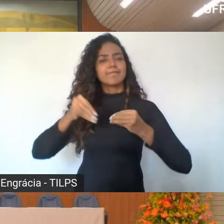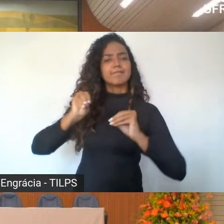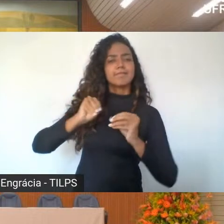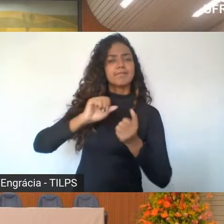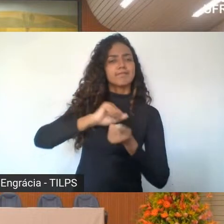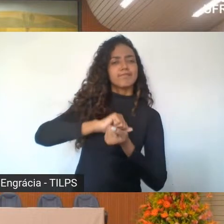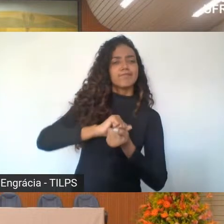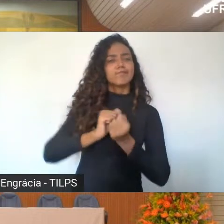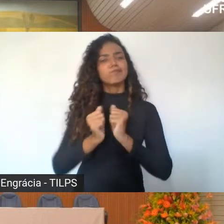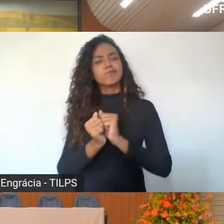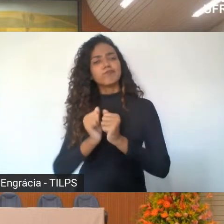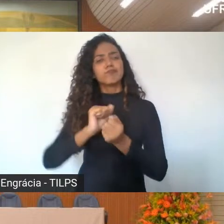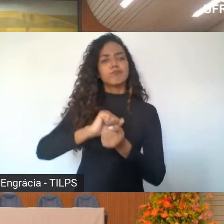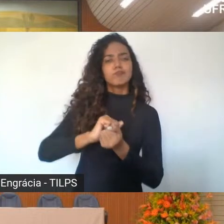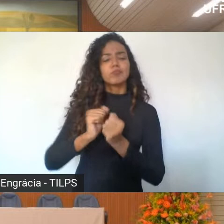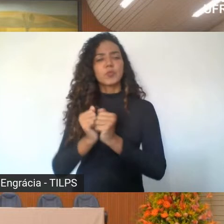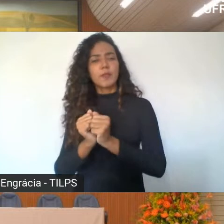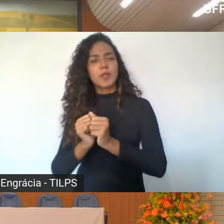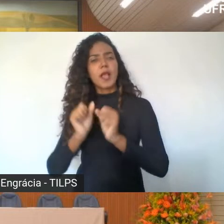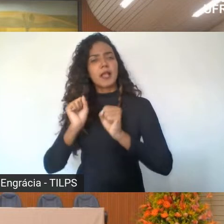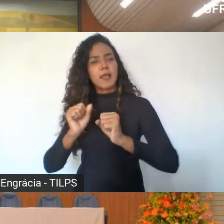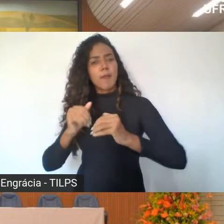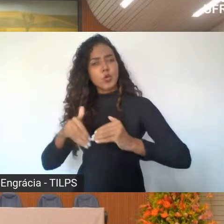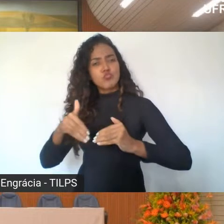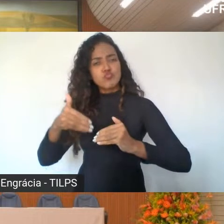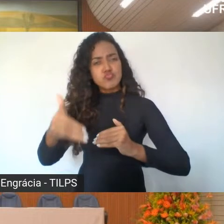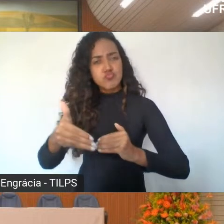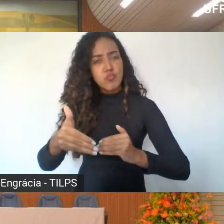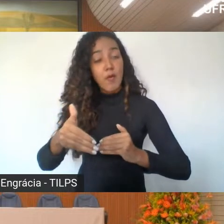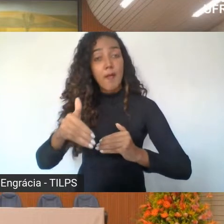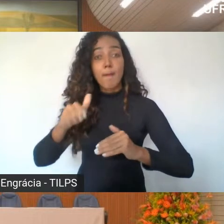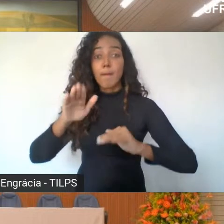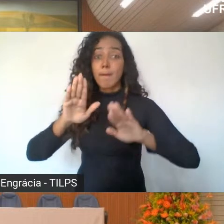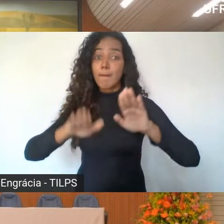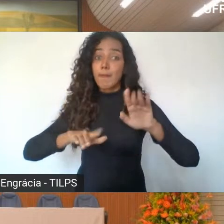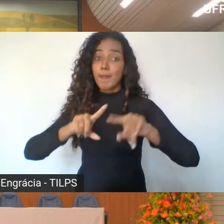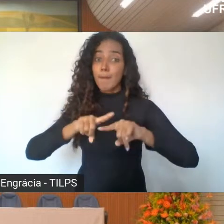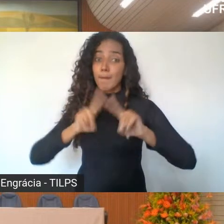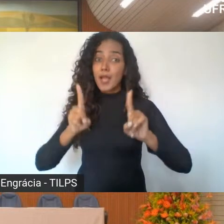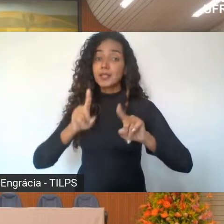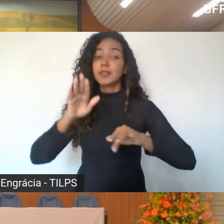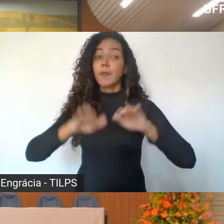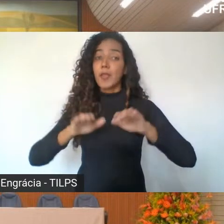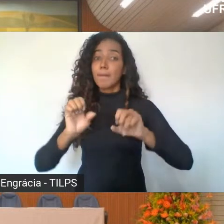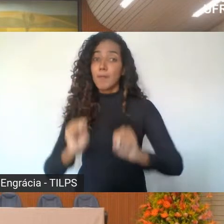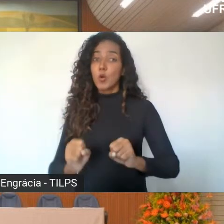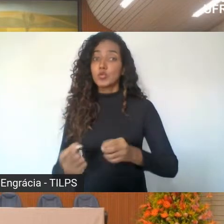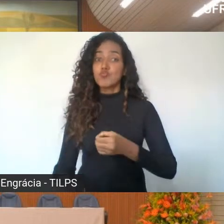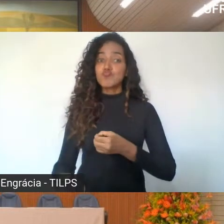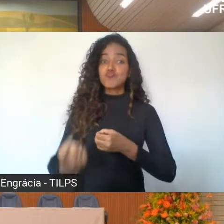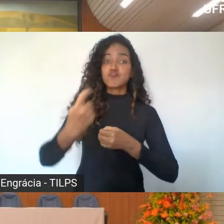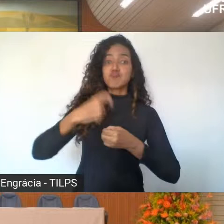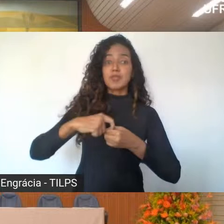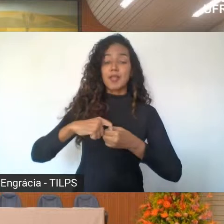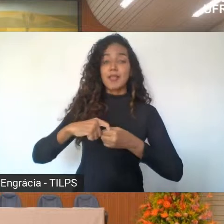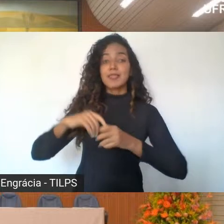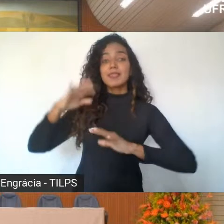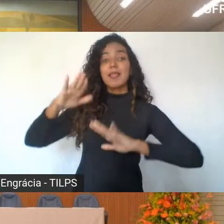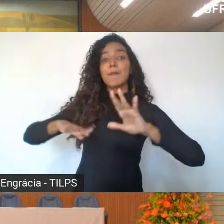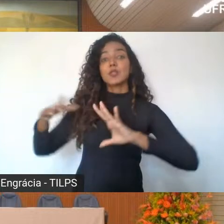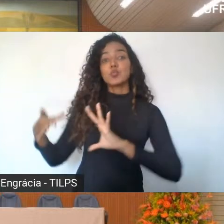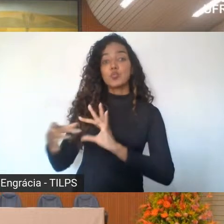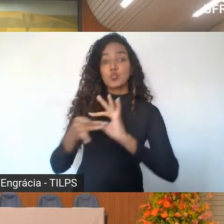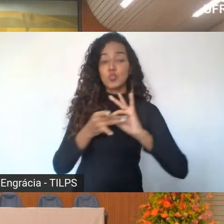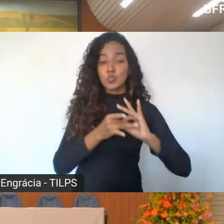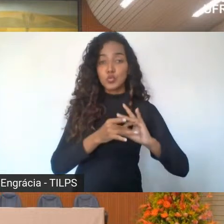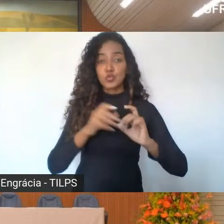que pode avançar, mas também pode recuar diante do contexto da Covid-19. Por isso, hoje, eu